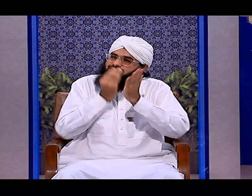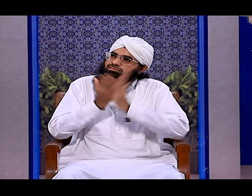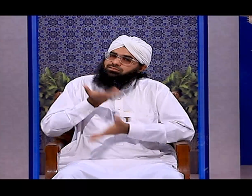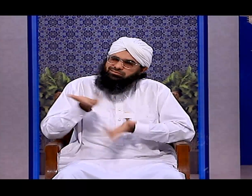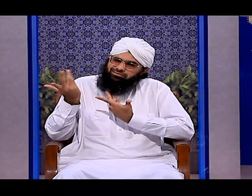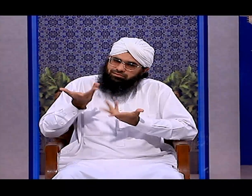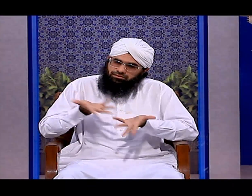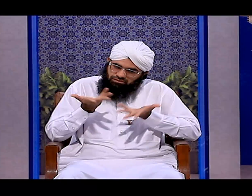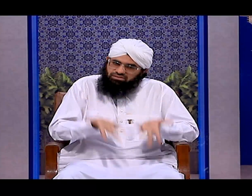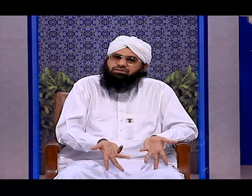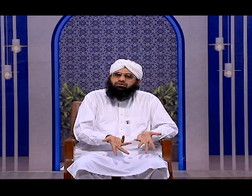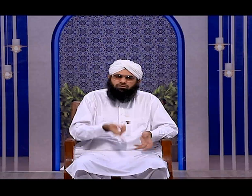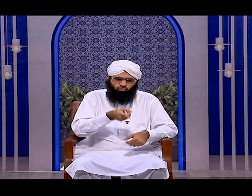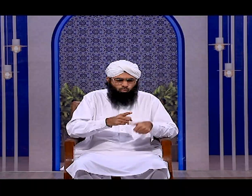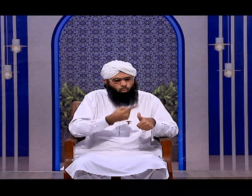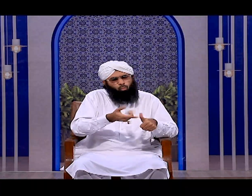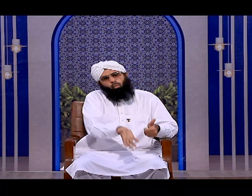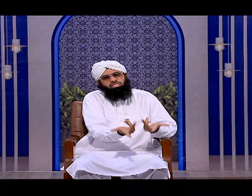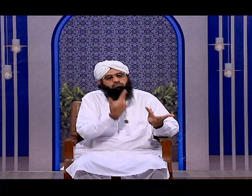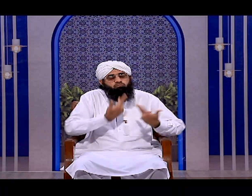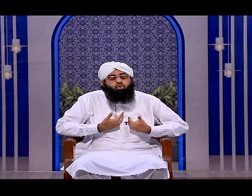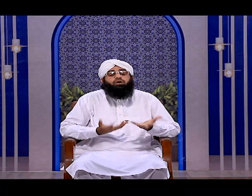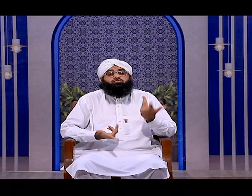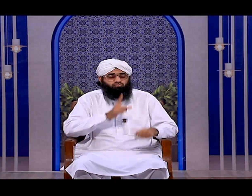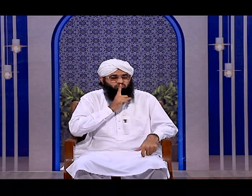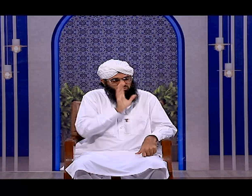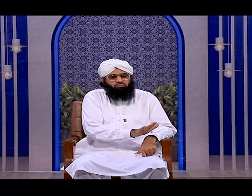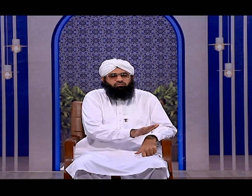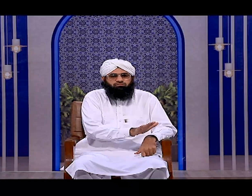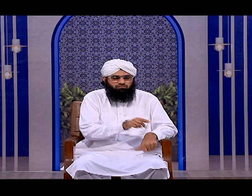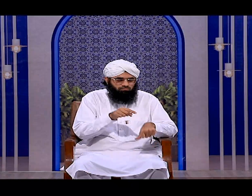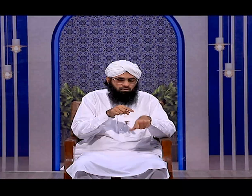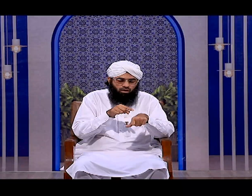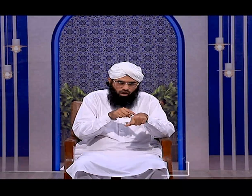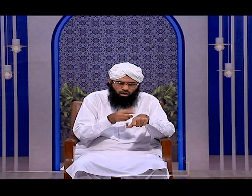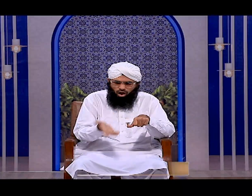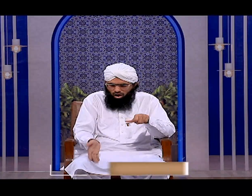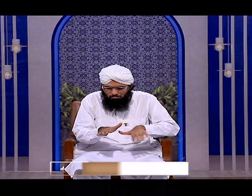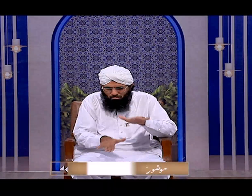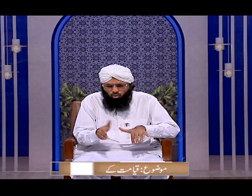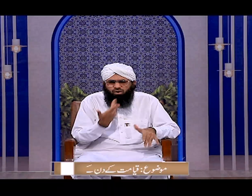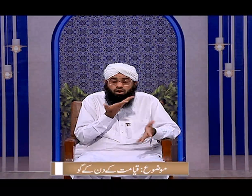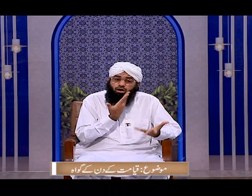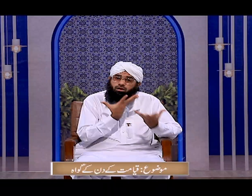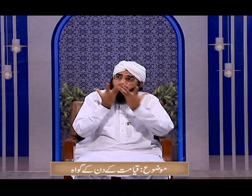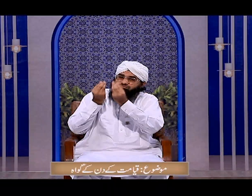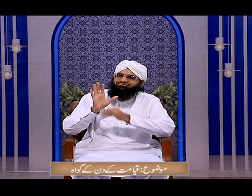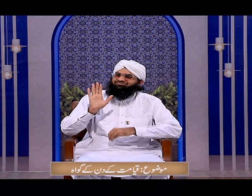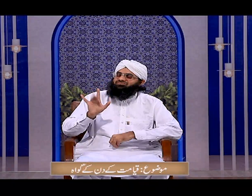اپنے ہی خلاف گواہی دے رہے ہو۔ اس کے اعضاء مثلاً ہاتھ پاؤں وغیرہ کہیں گے ہم اللہ پاک کے حکم